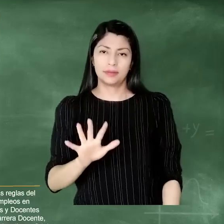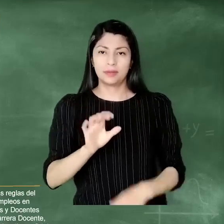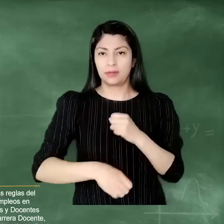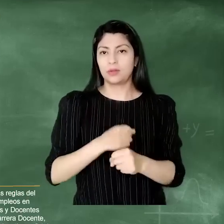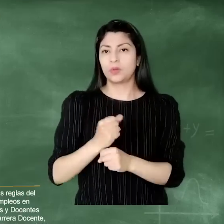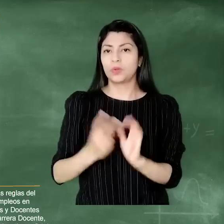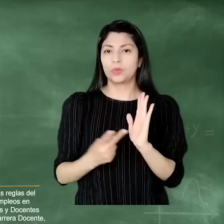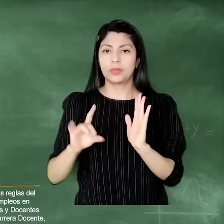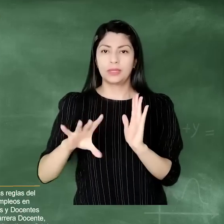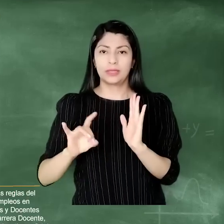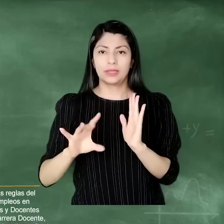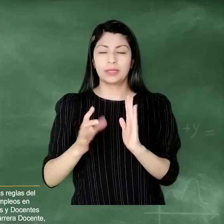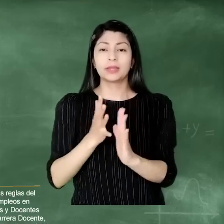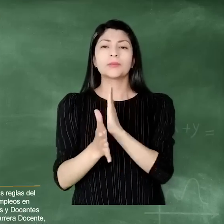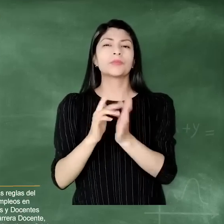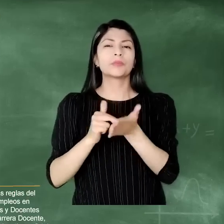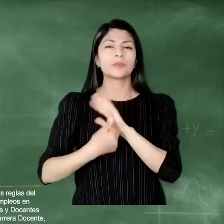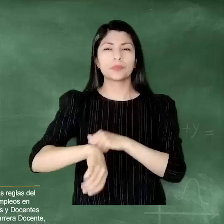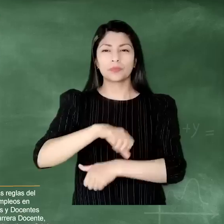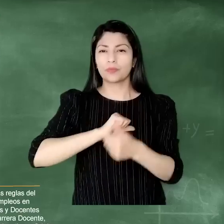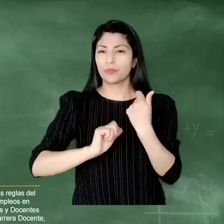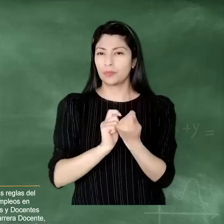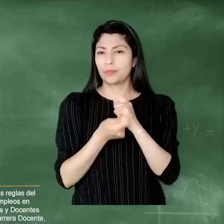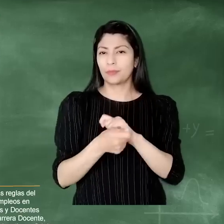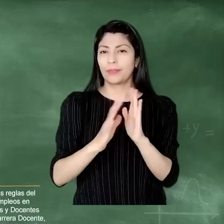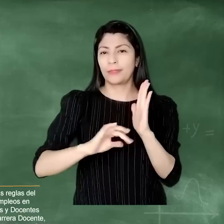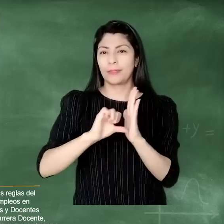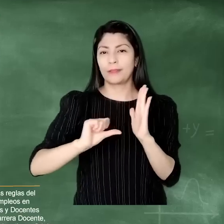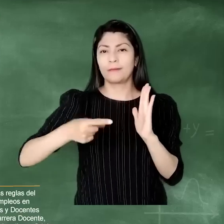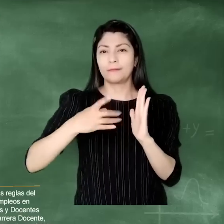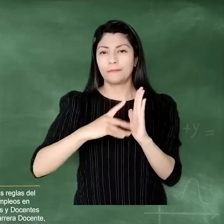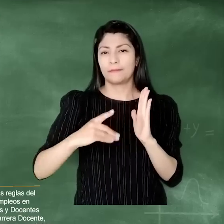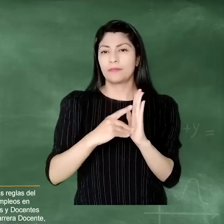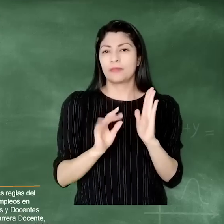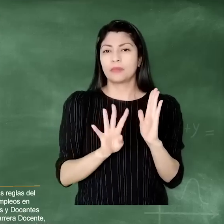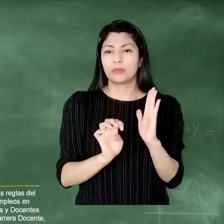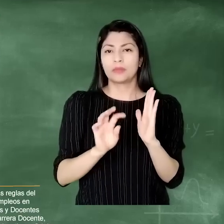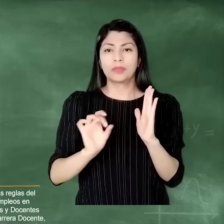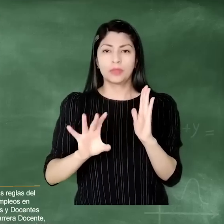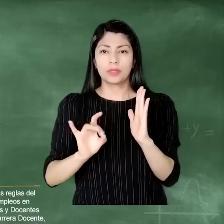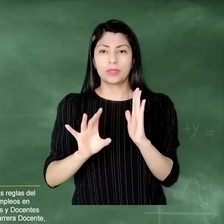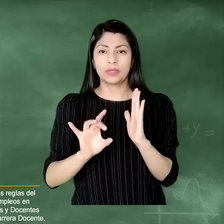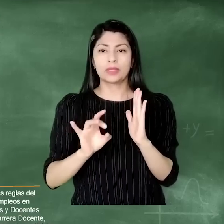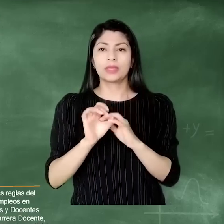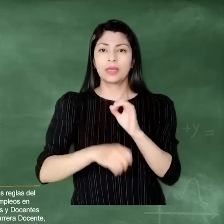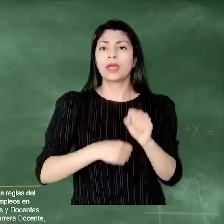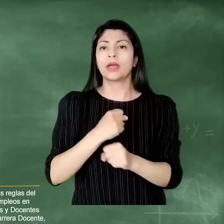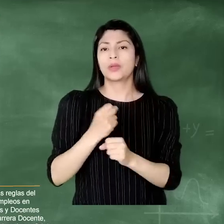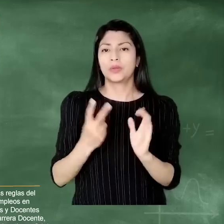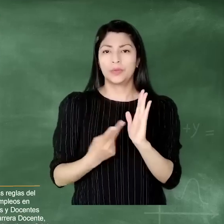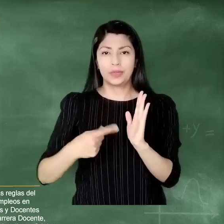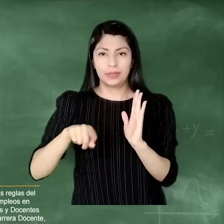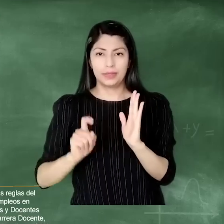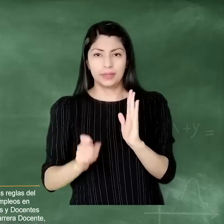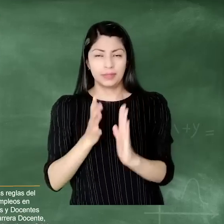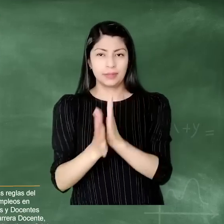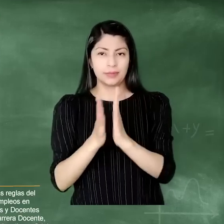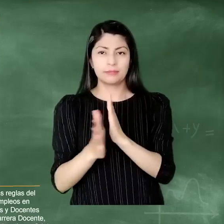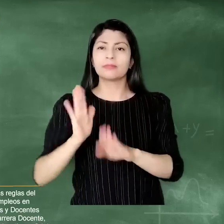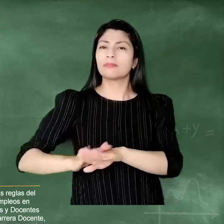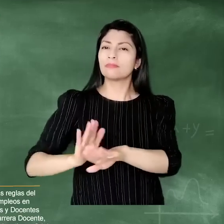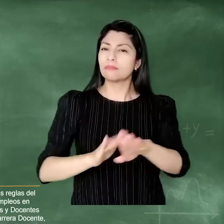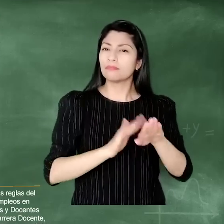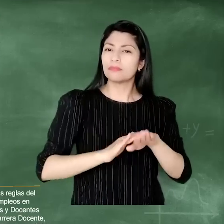2.4.1.1.6 del Decreto 1075 de 2015, subrogado por el artículo 1 del Decreto 915